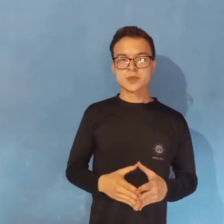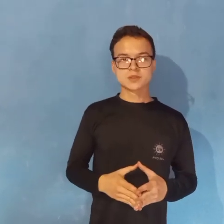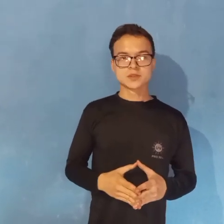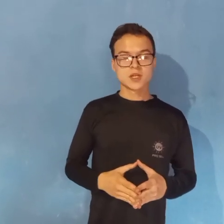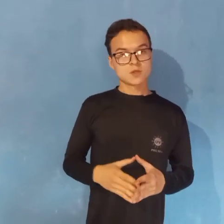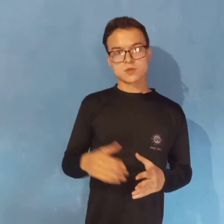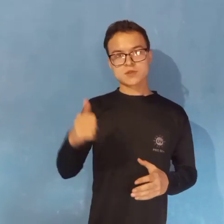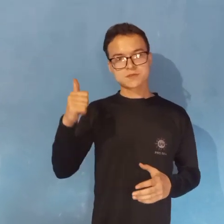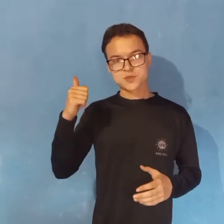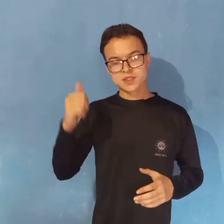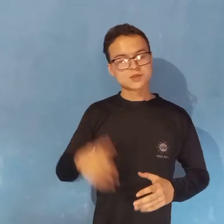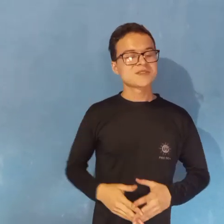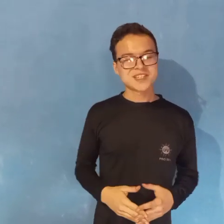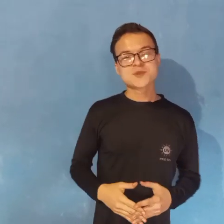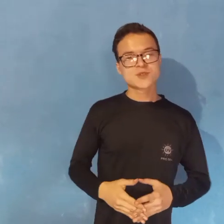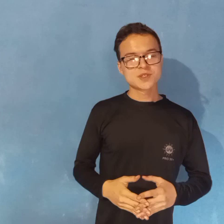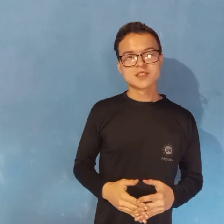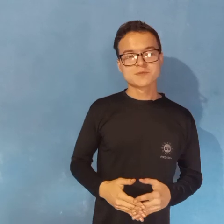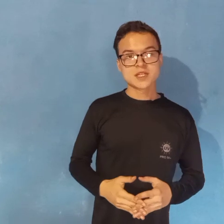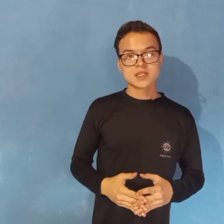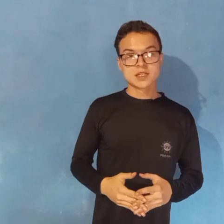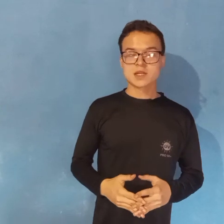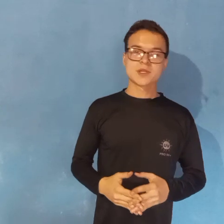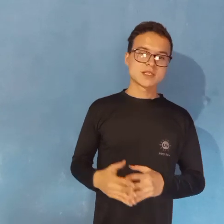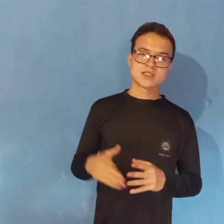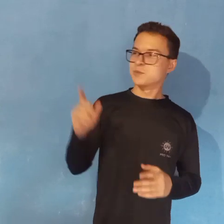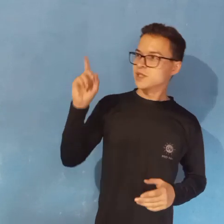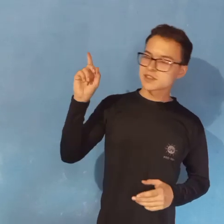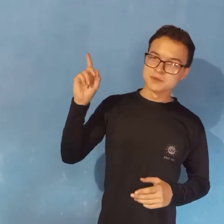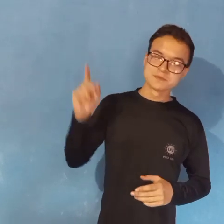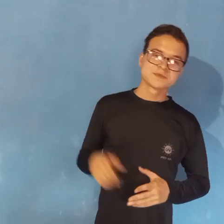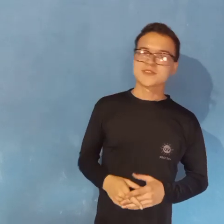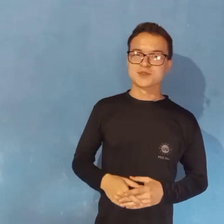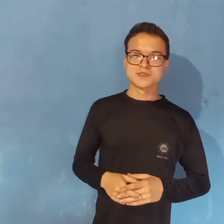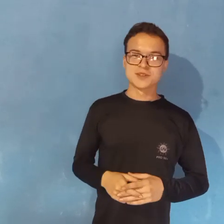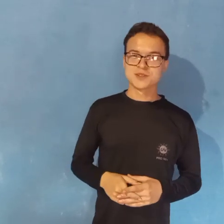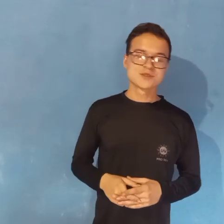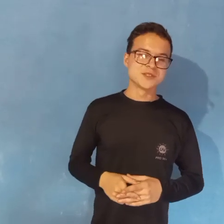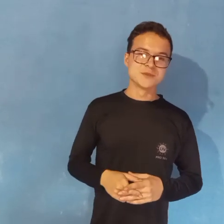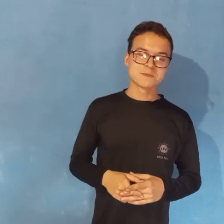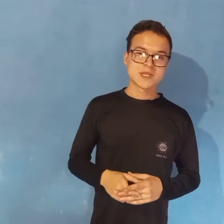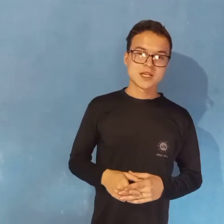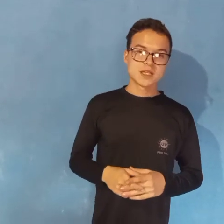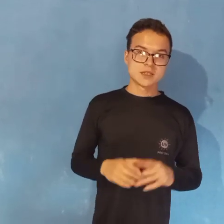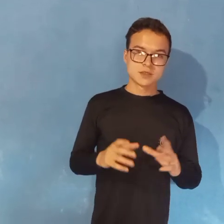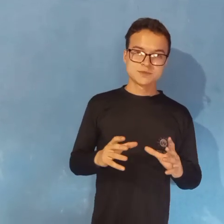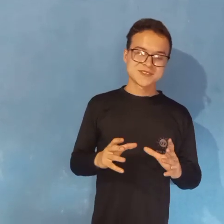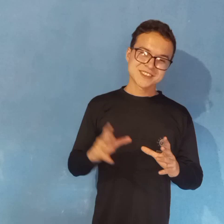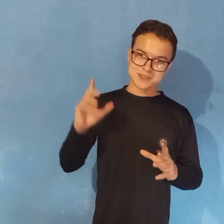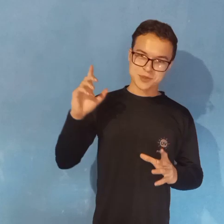alfabeto, o nosso vídeo anterior falamos sobre ele. Ele irá aparecer bem aqui, no final do nosso vídeo. Então, pode